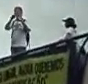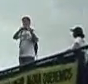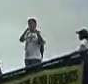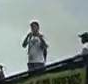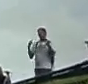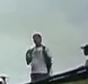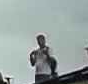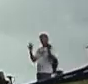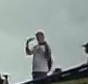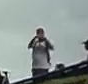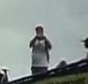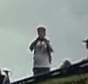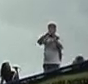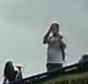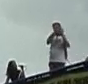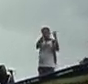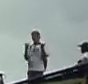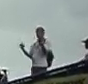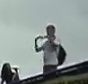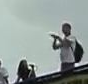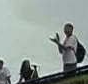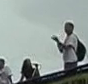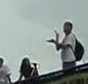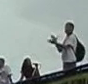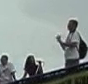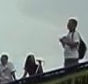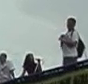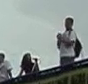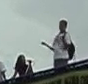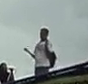decreto 5626, e nós sempre tivemos problemas